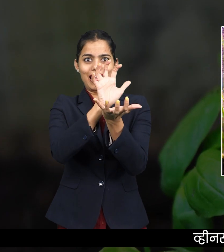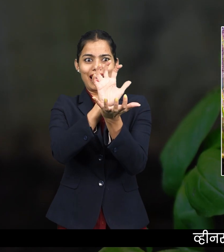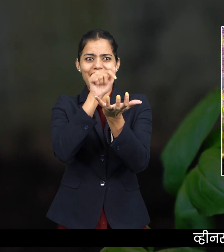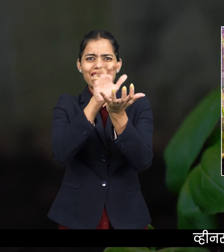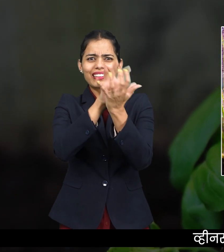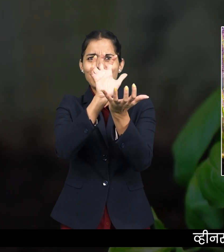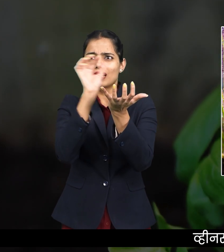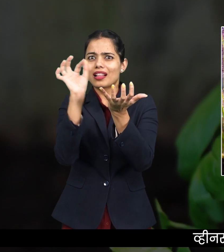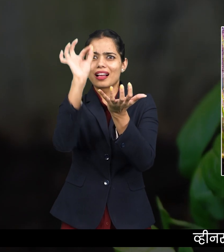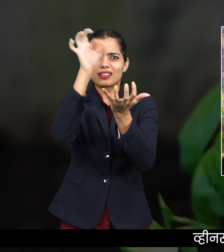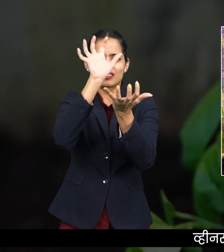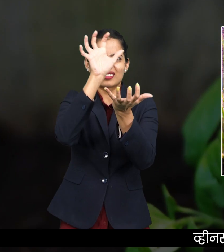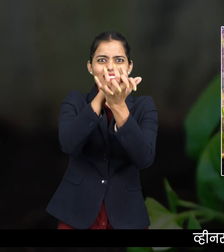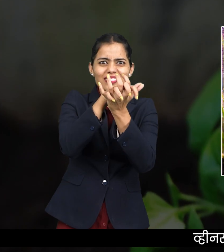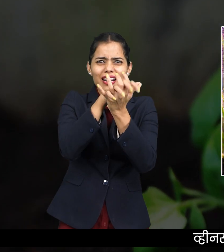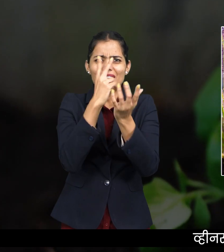व्हीन्स फ्लायटॉप,